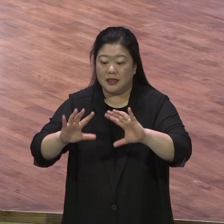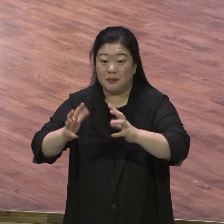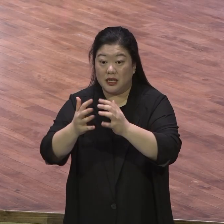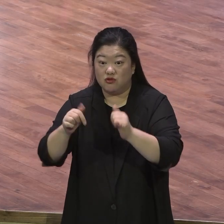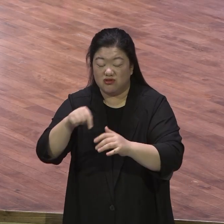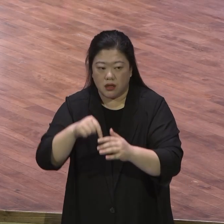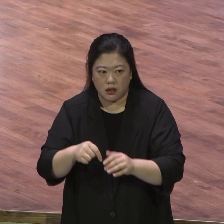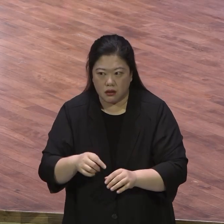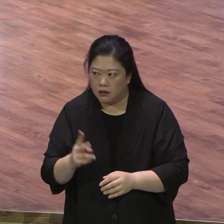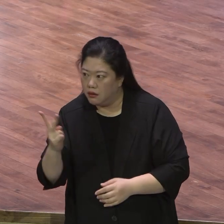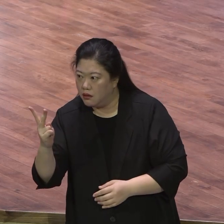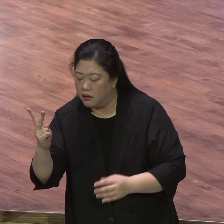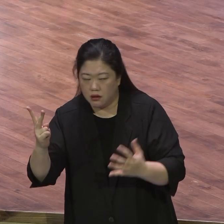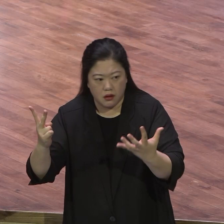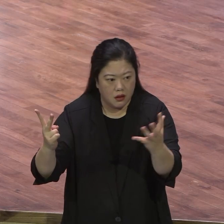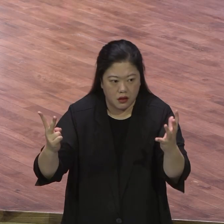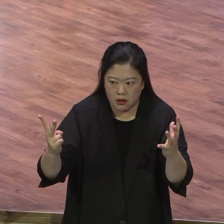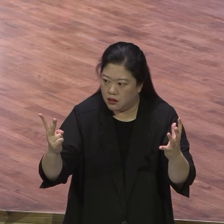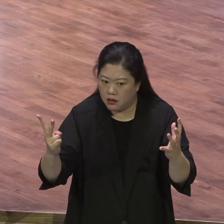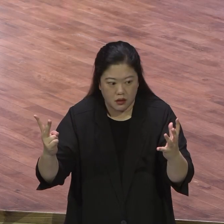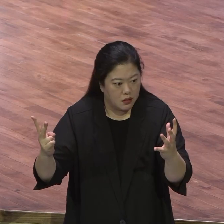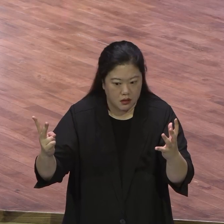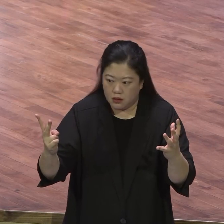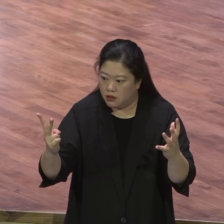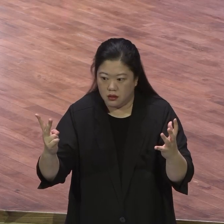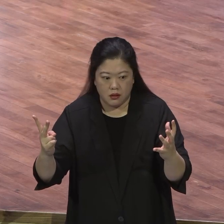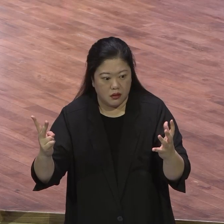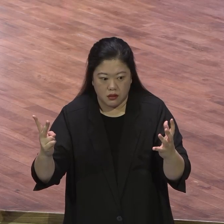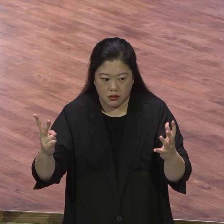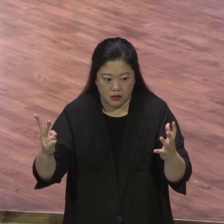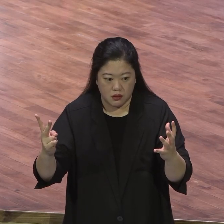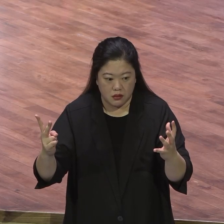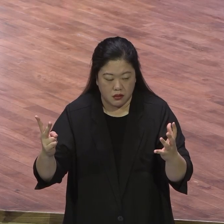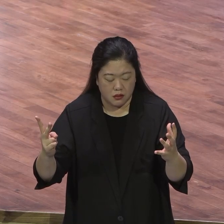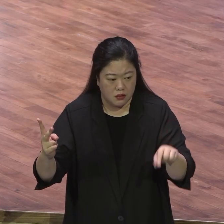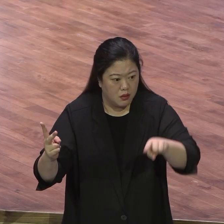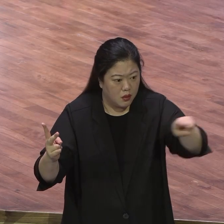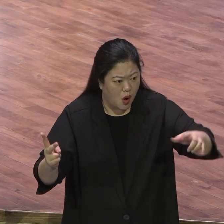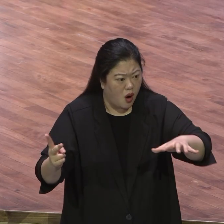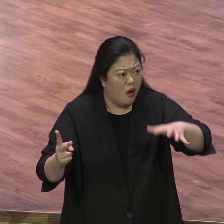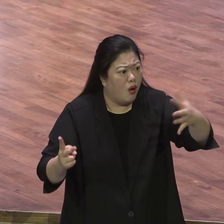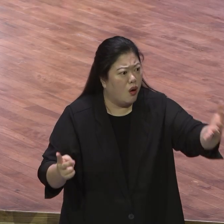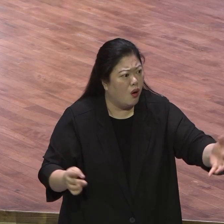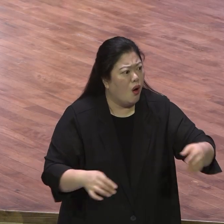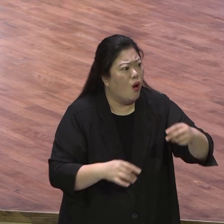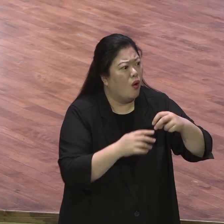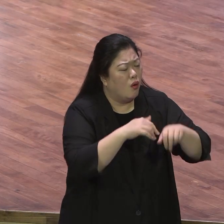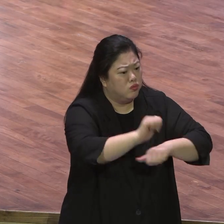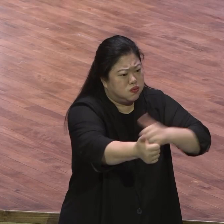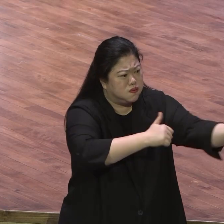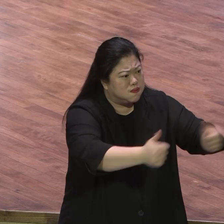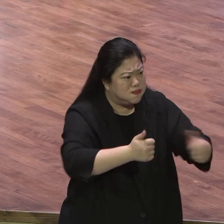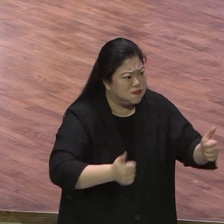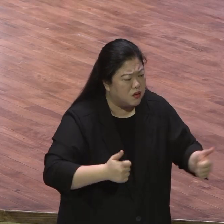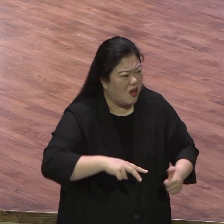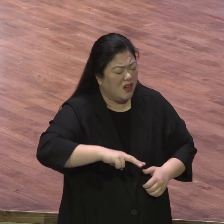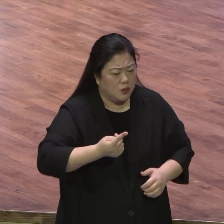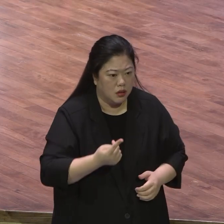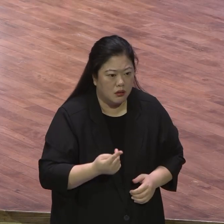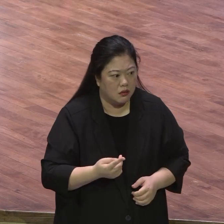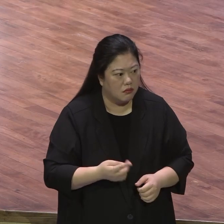많았어요 그들을 깨닫지 못하고 이렇게 막 죽어간대도 깨닫지를 못해도 못 깨달아